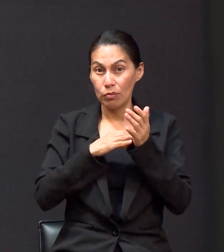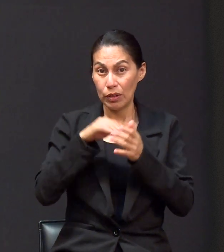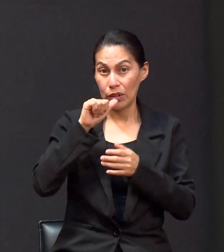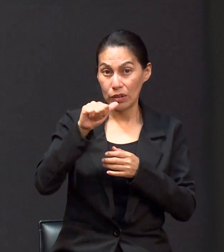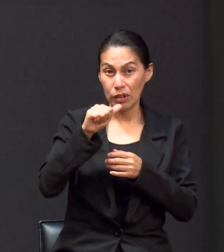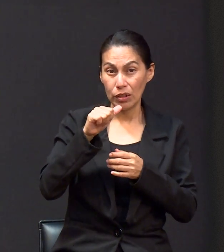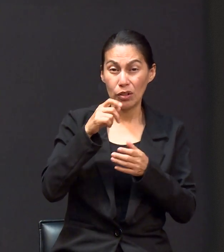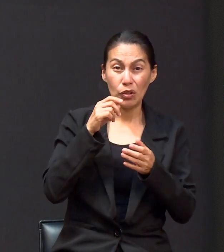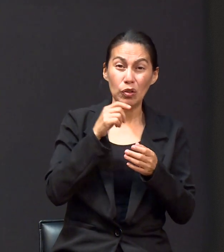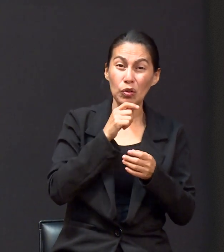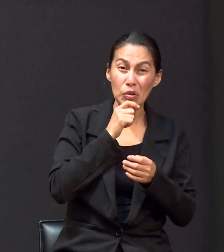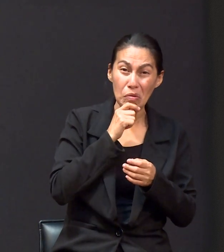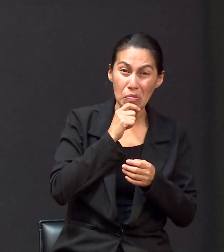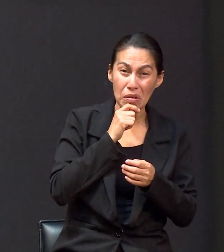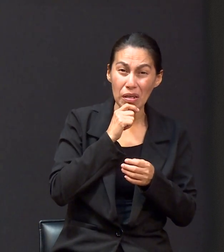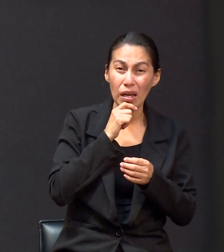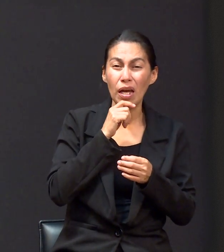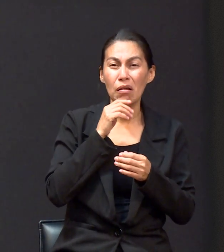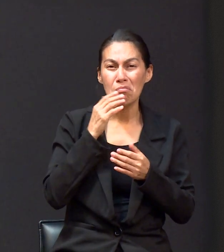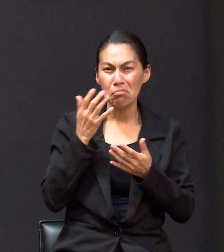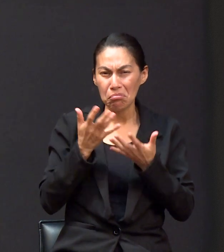Y aún estoy en recuperación.